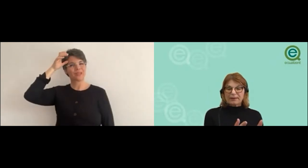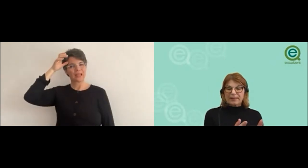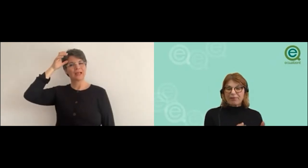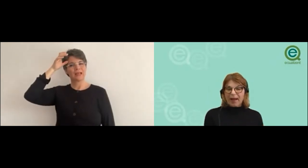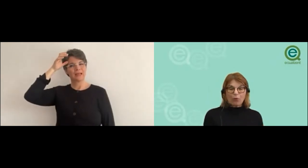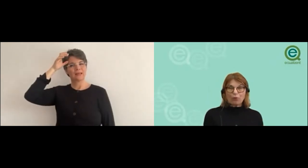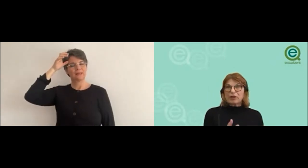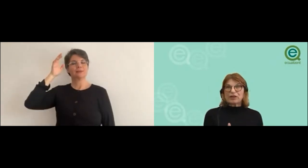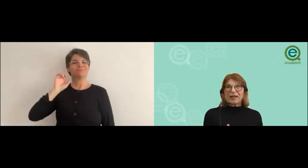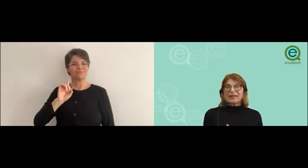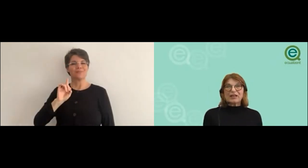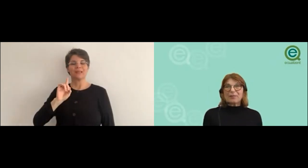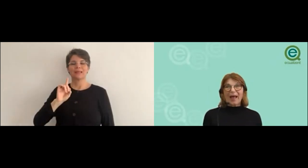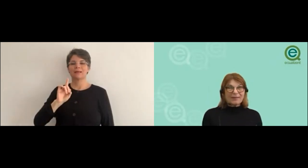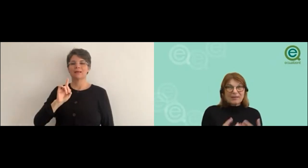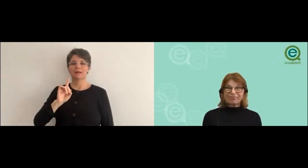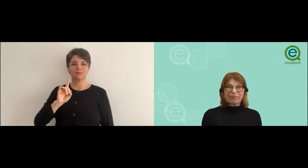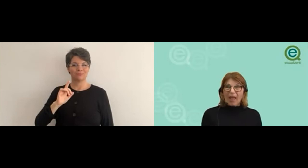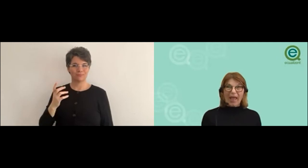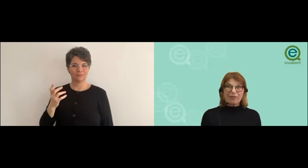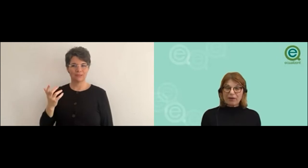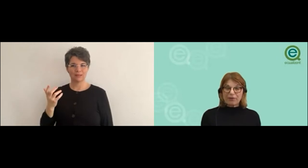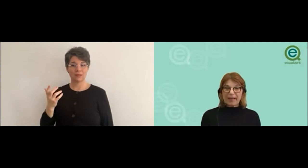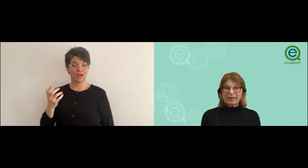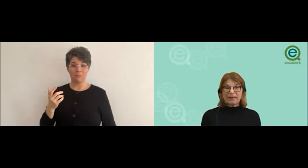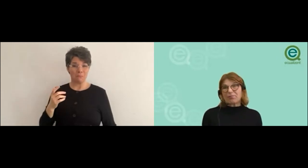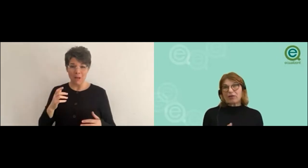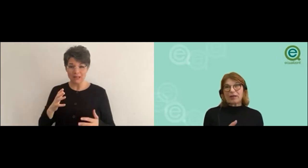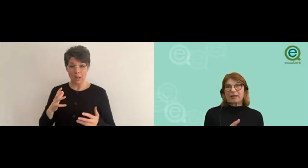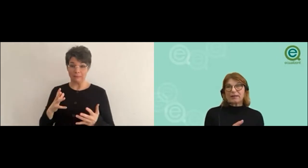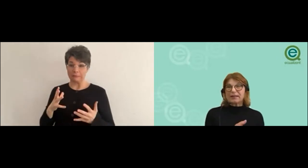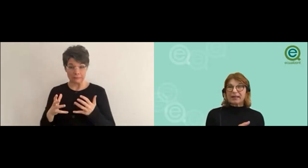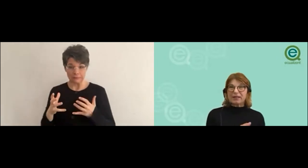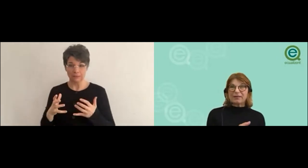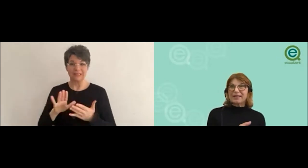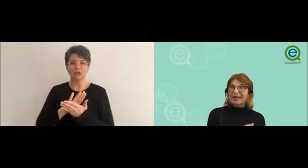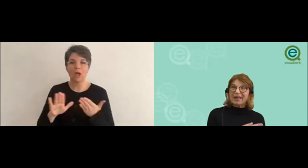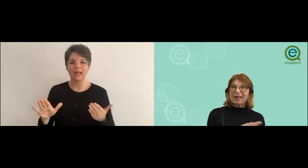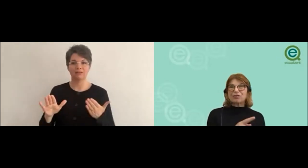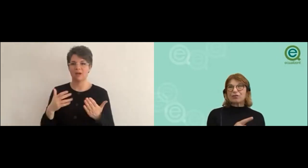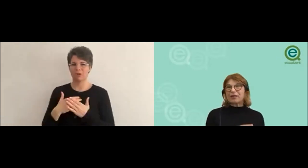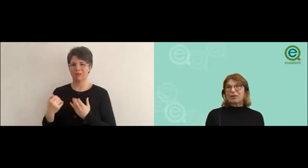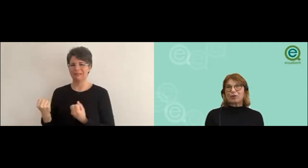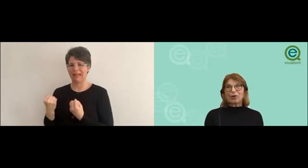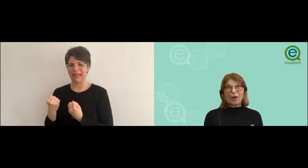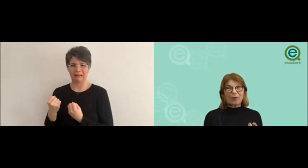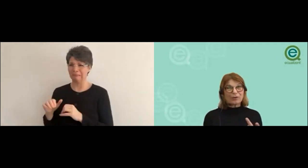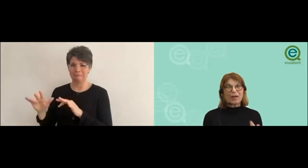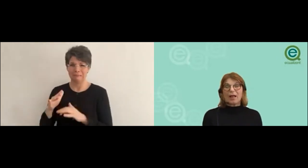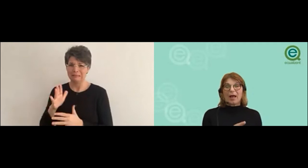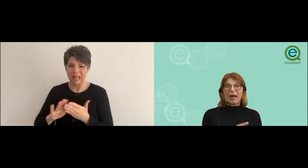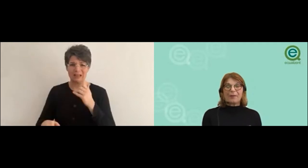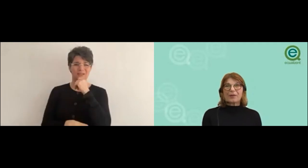auch die Erfahrung, dass es nicht immer ganz einfach vielleicht ist, entweder nicht die richtigen Trainerinnen zu finden oder